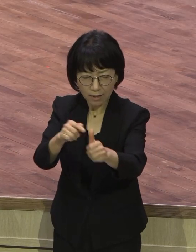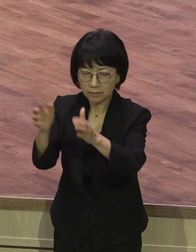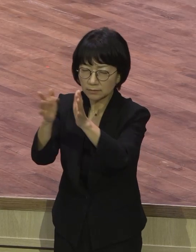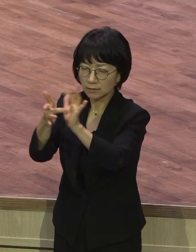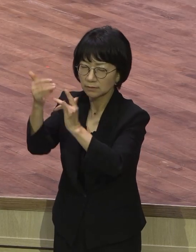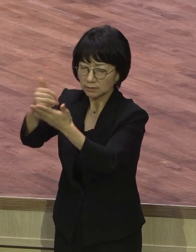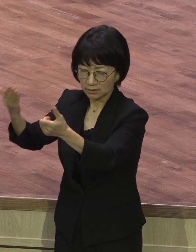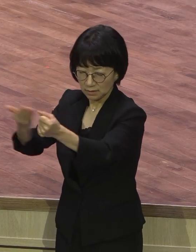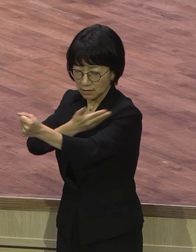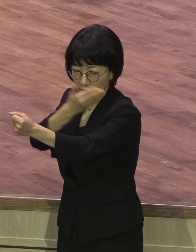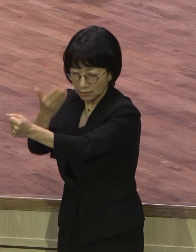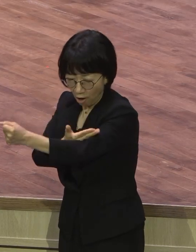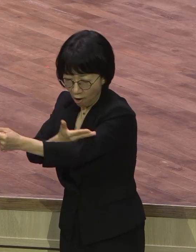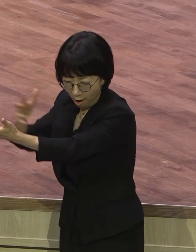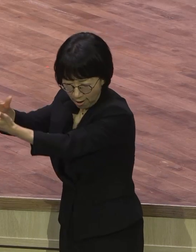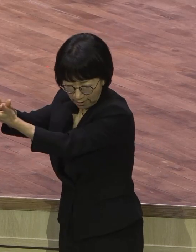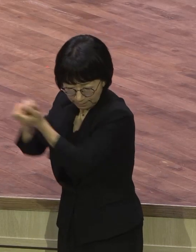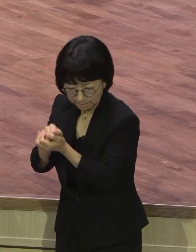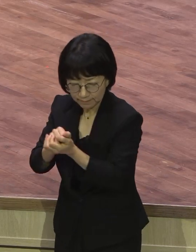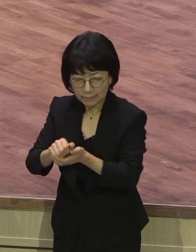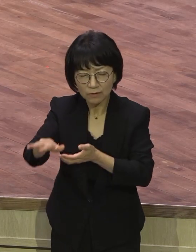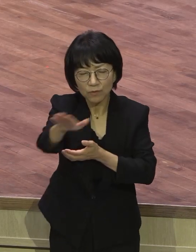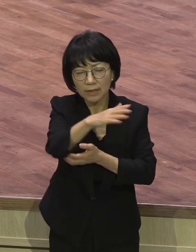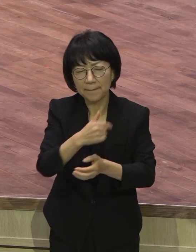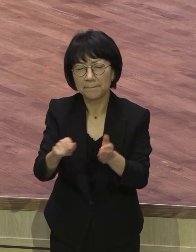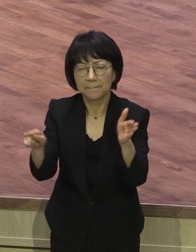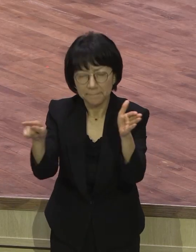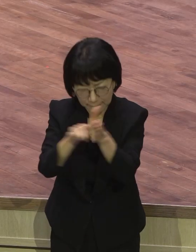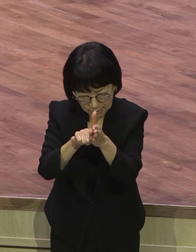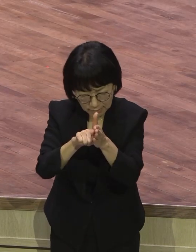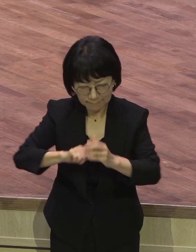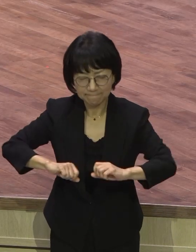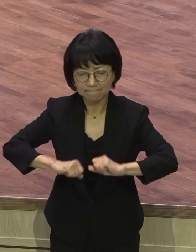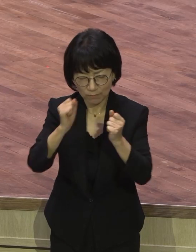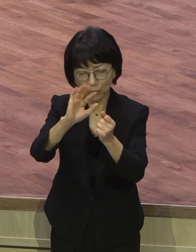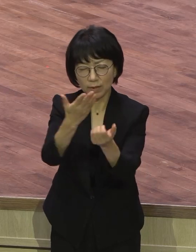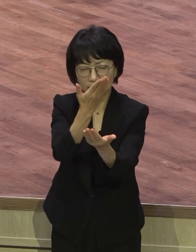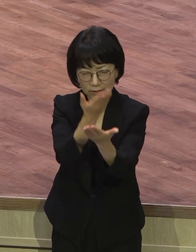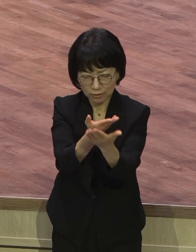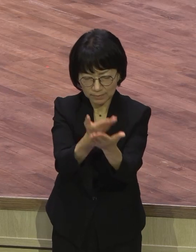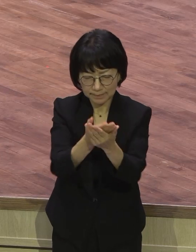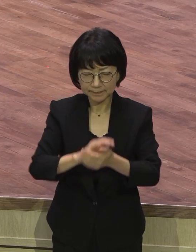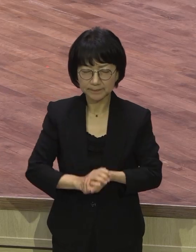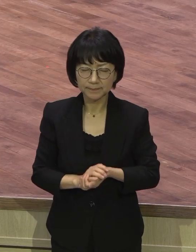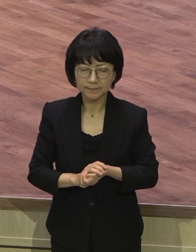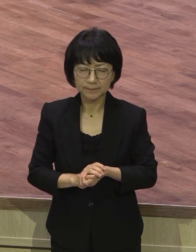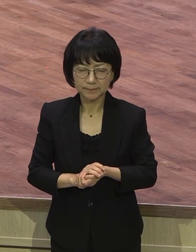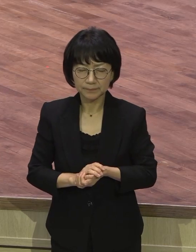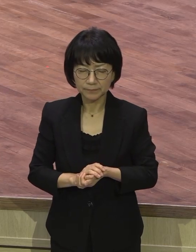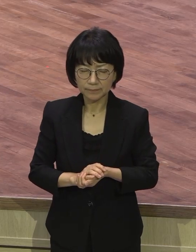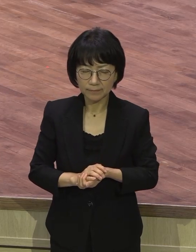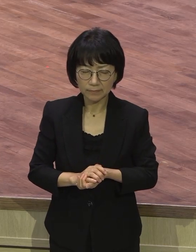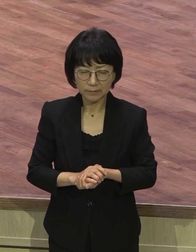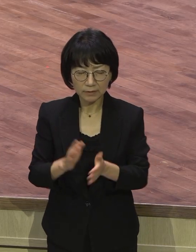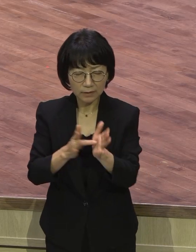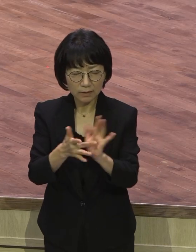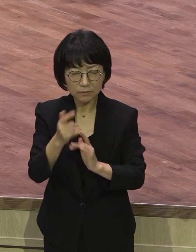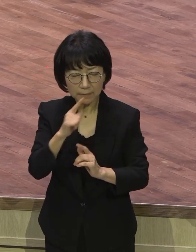예원교의 성도들이 다 믿는 시간 되게 하야 주옵사사 참으로 어찌하여